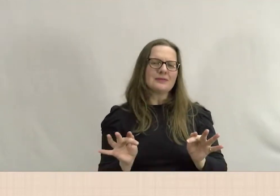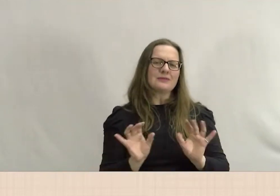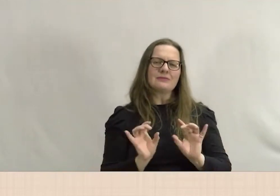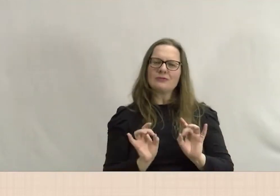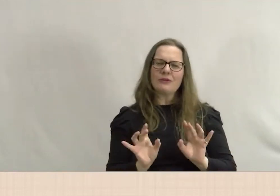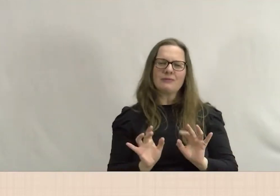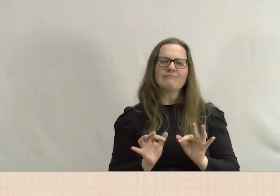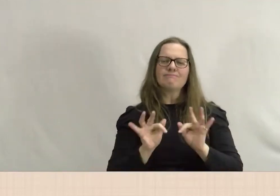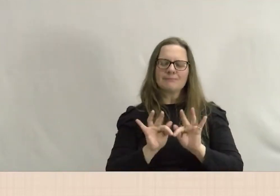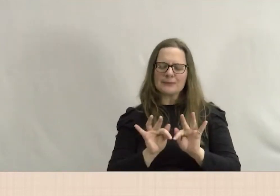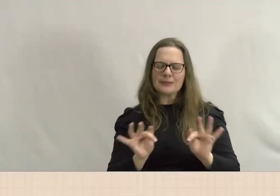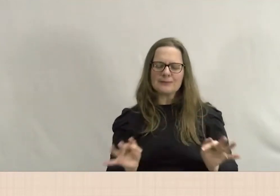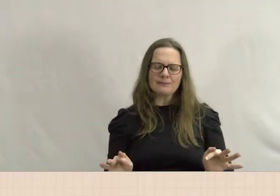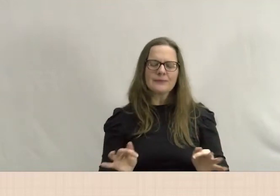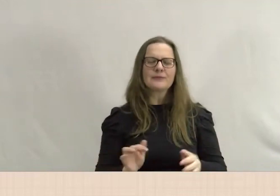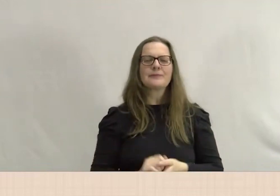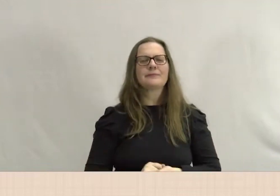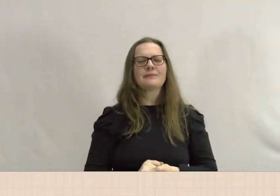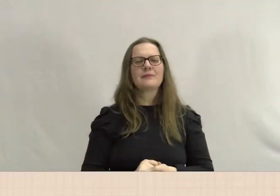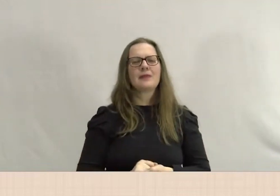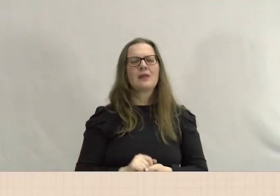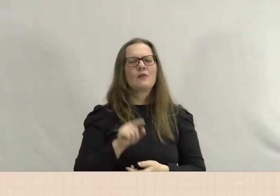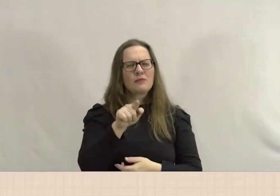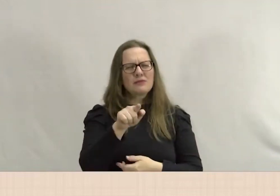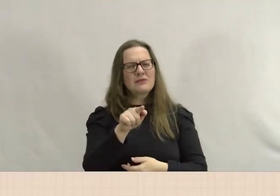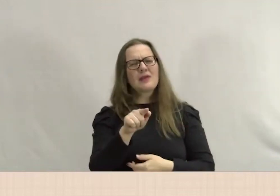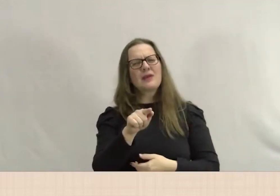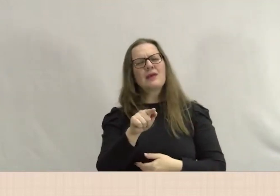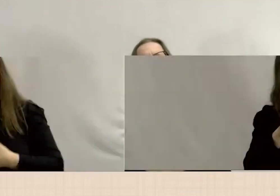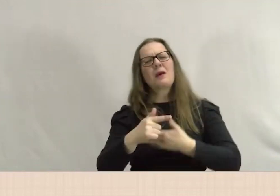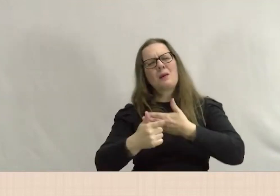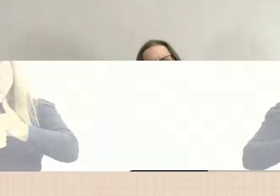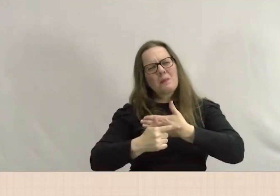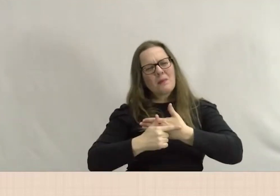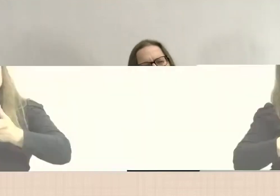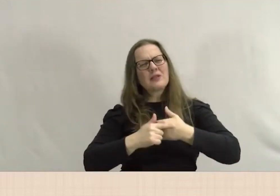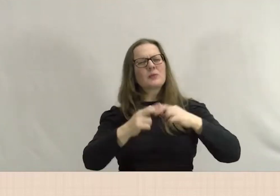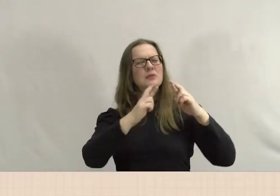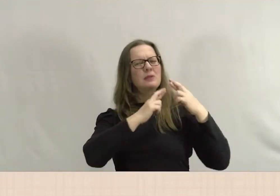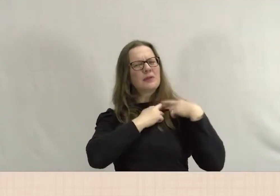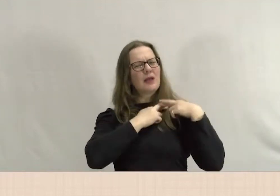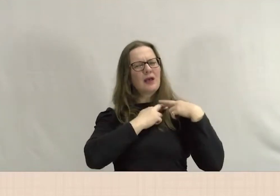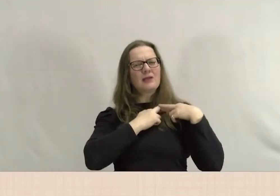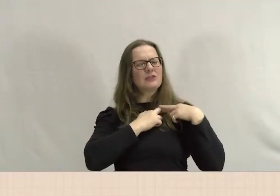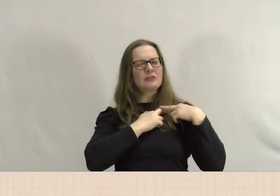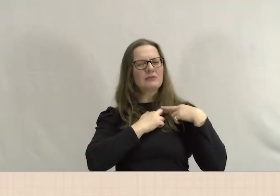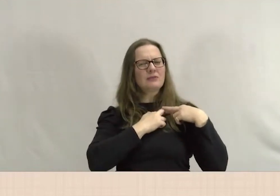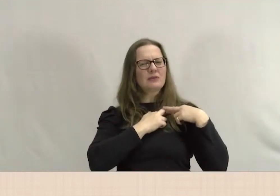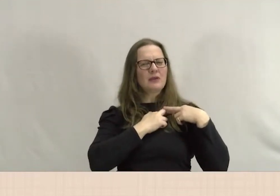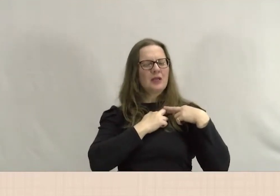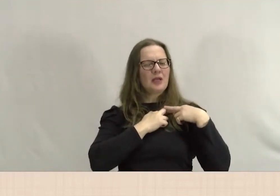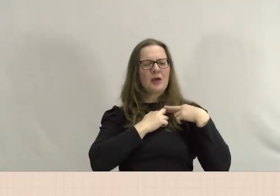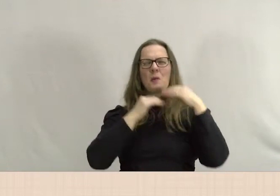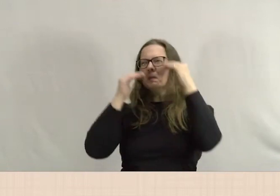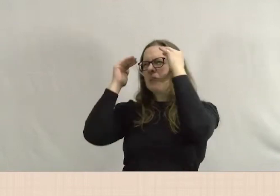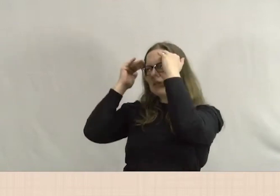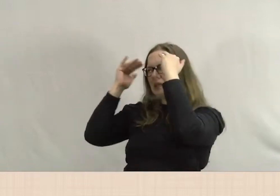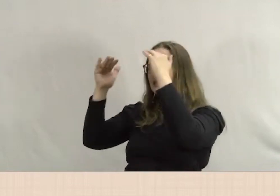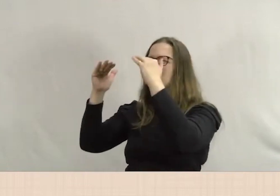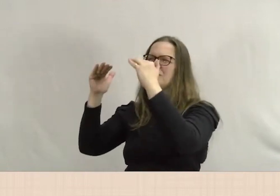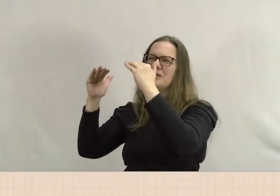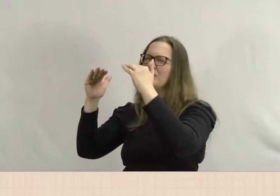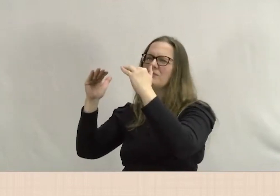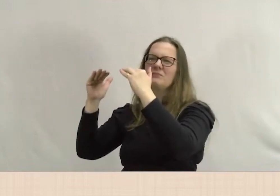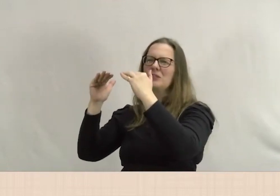Deus colocou você numa determinada função, esteja contente com essa função. Vai ganhar